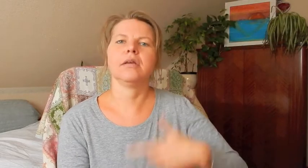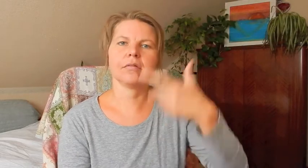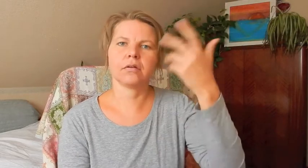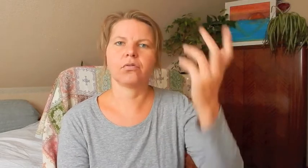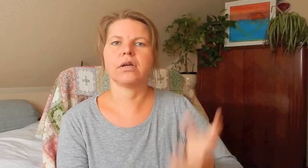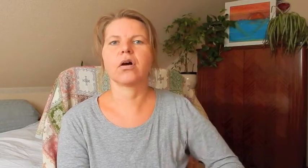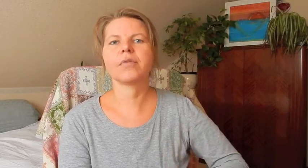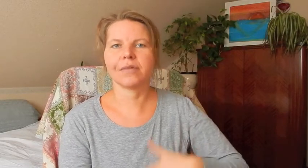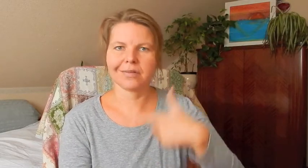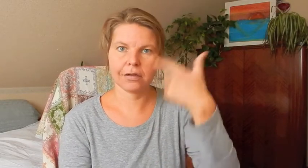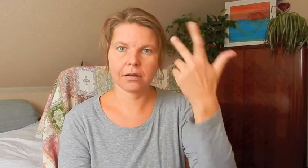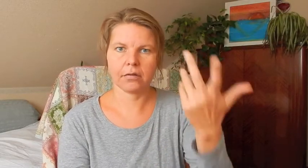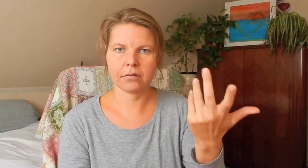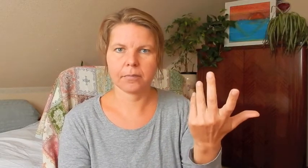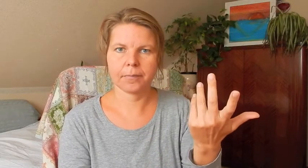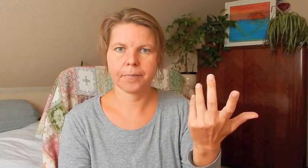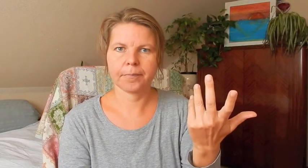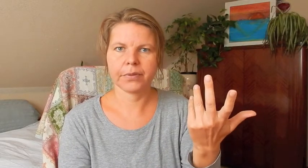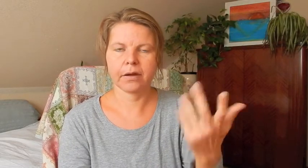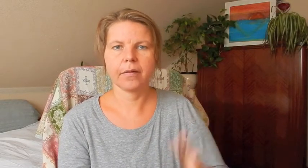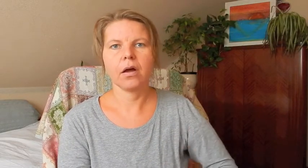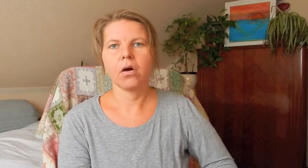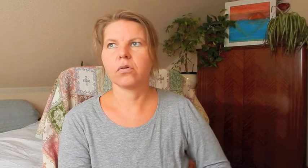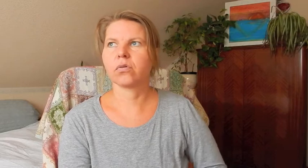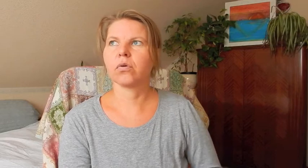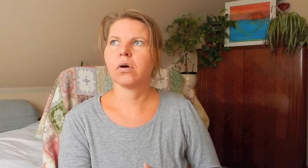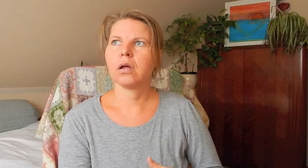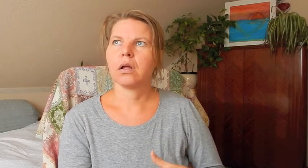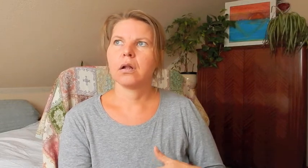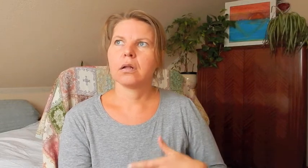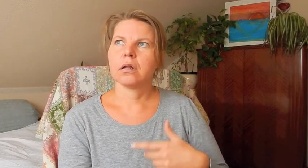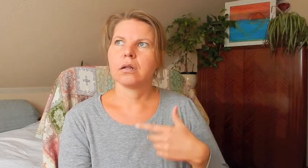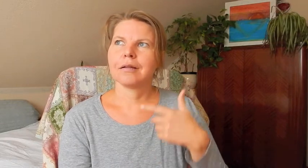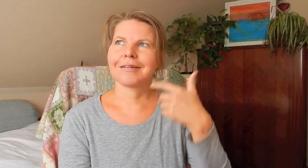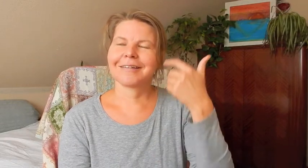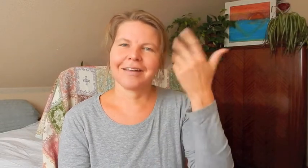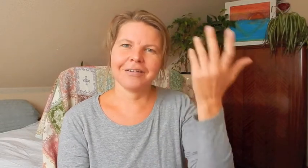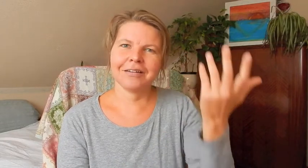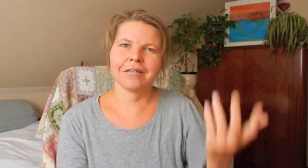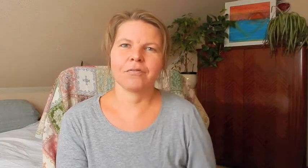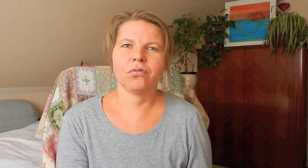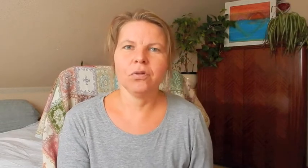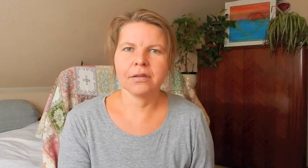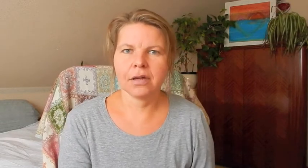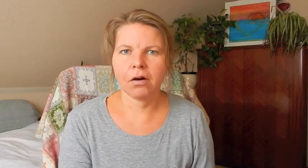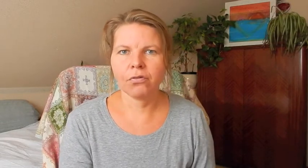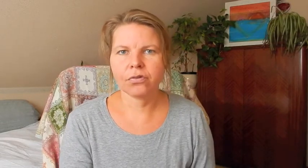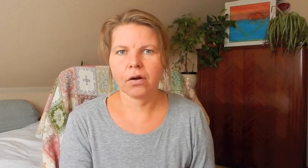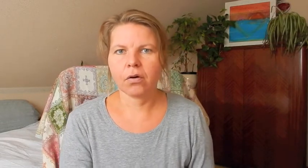nächste Gefühl, dann kommt da was anderes. Ja? Und so können diese Gefühle, die da